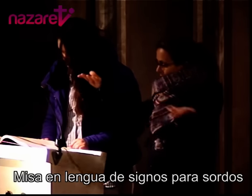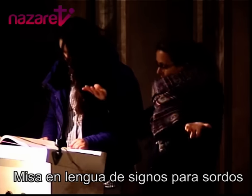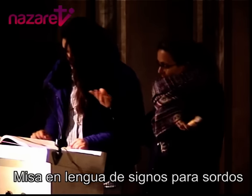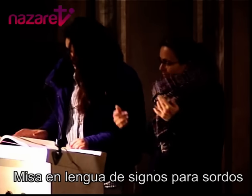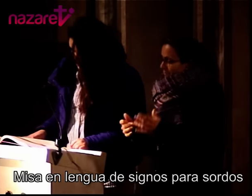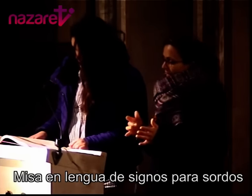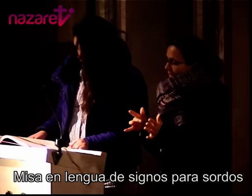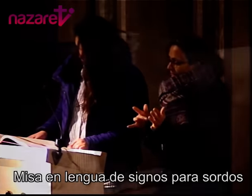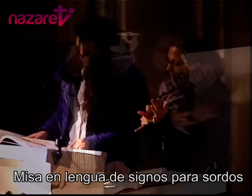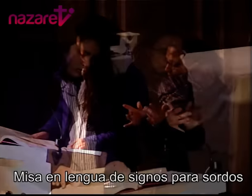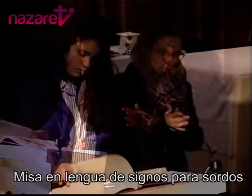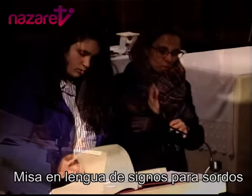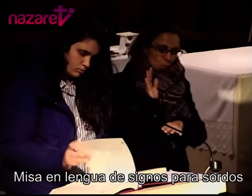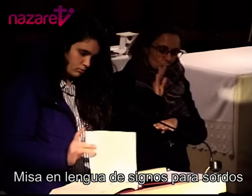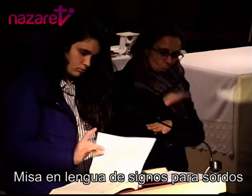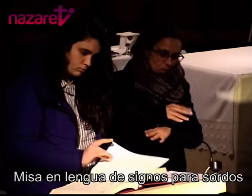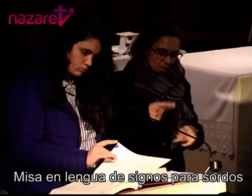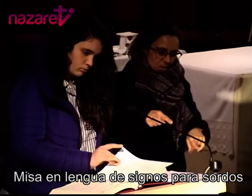los hombres.